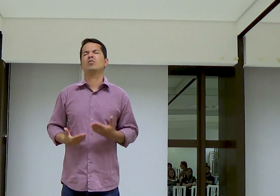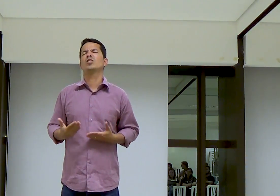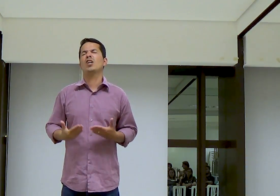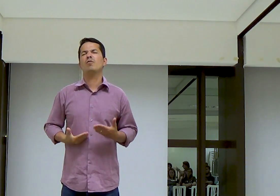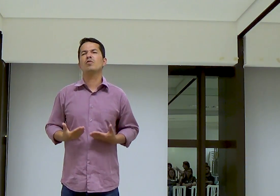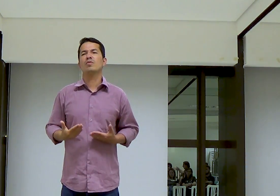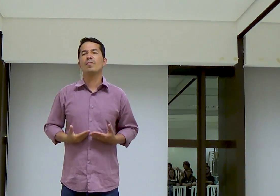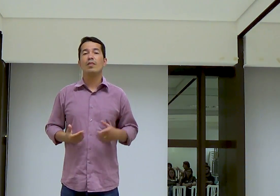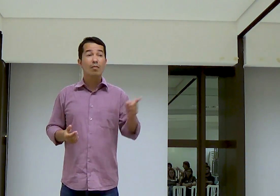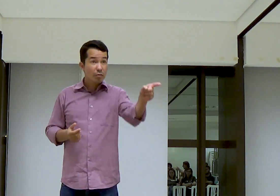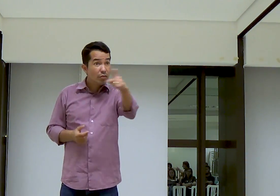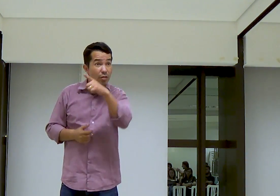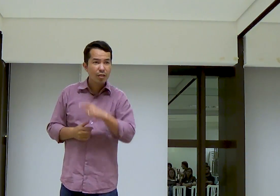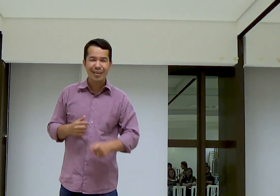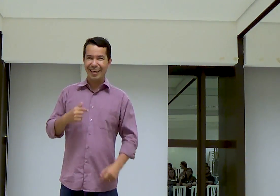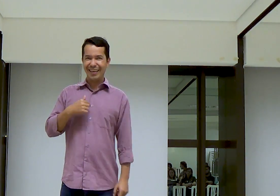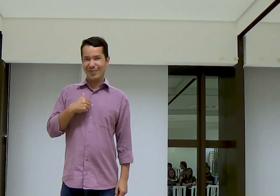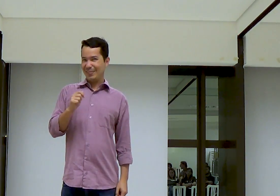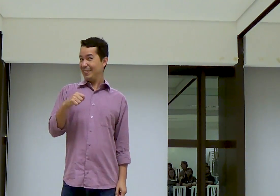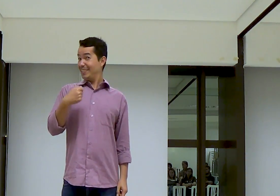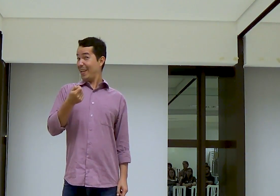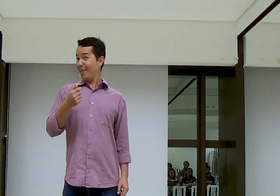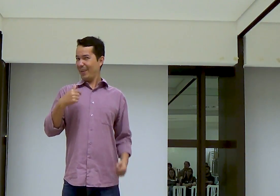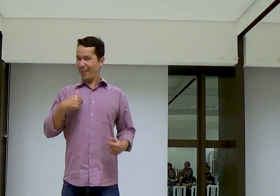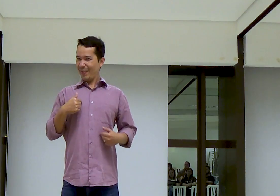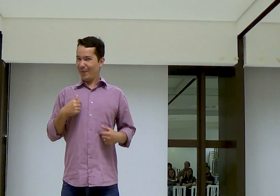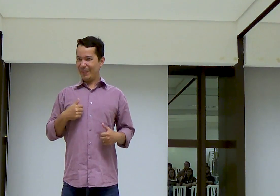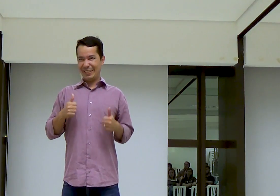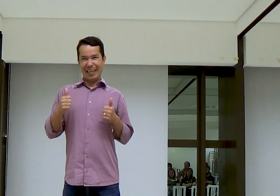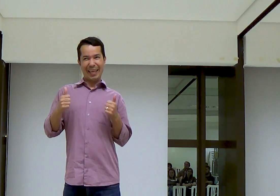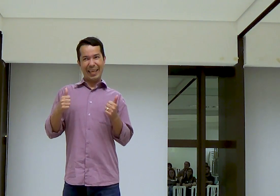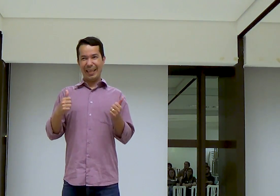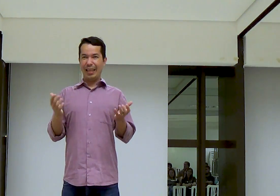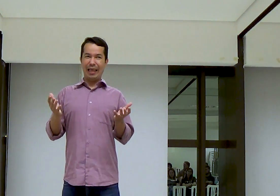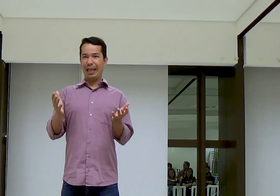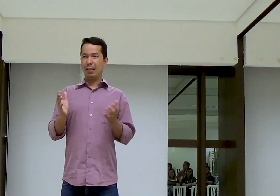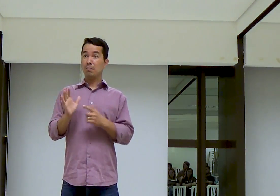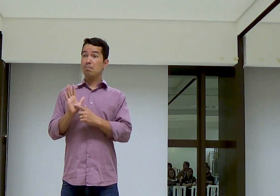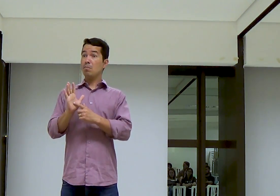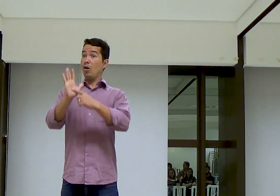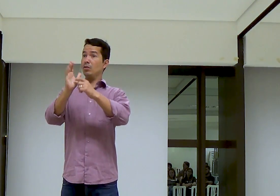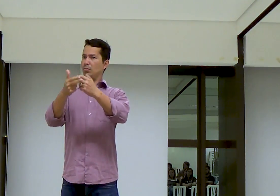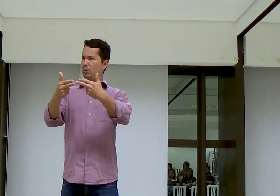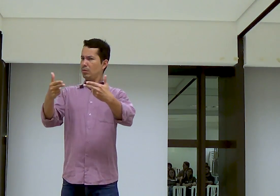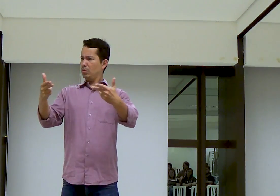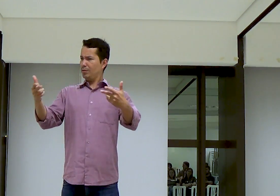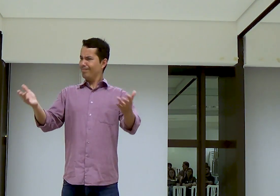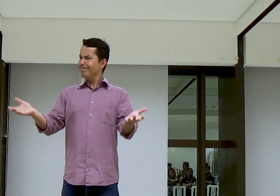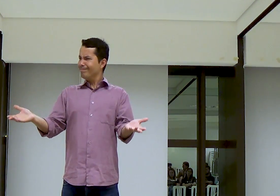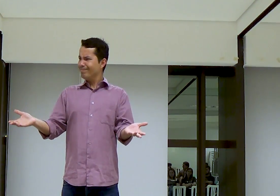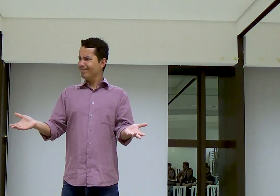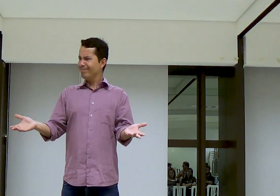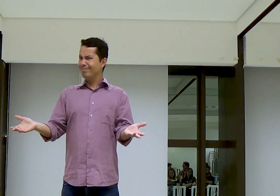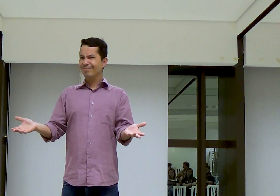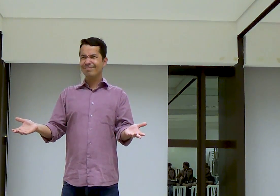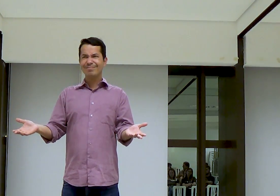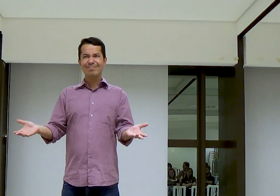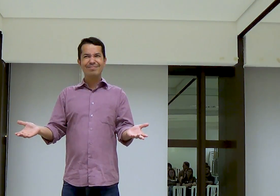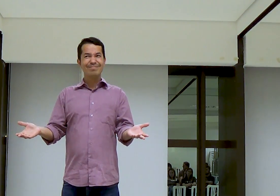começa falando isso, Paulo, servo de Deus. Agora, de repente, você começa lá, eu sou o